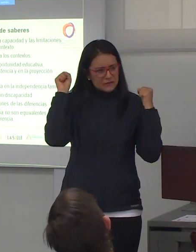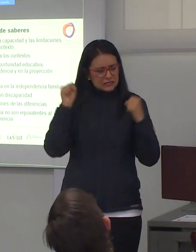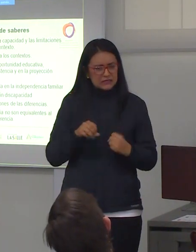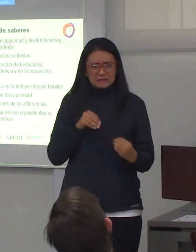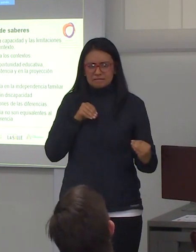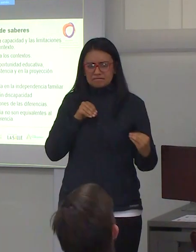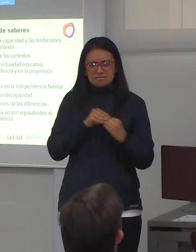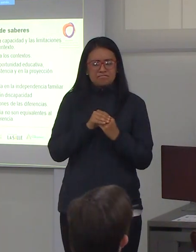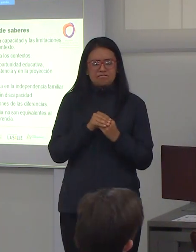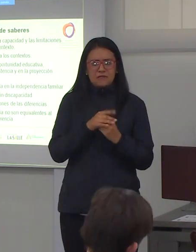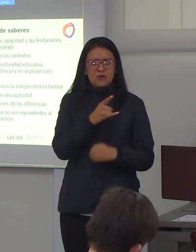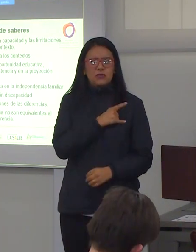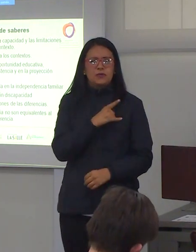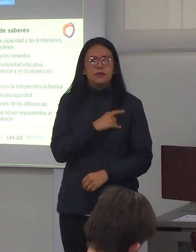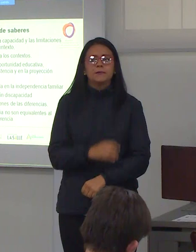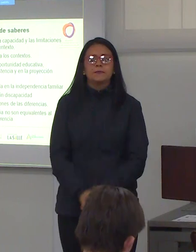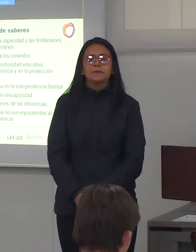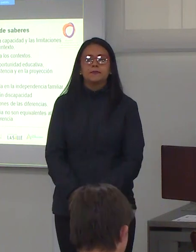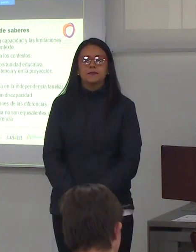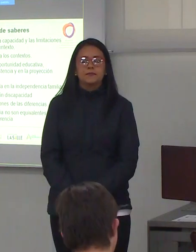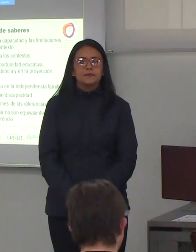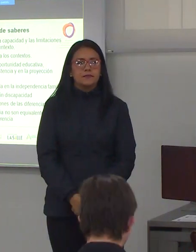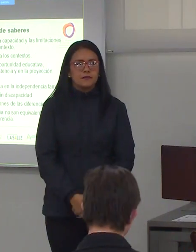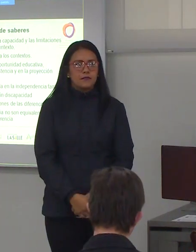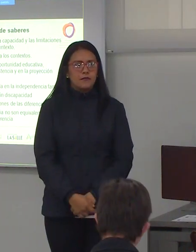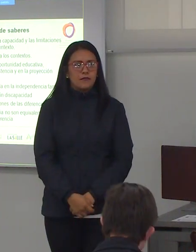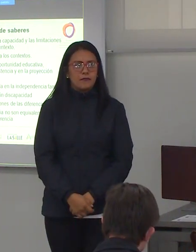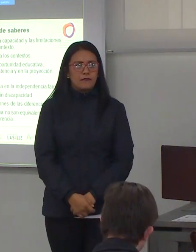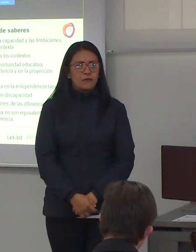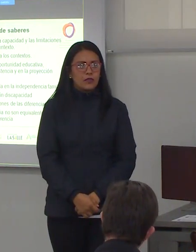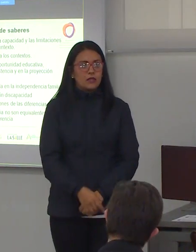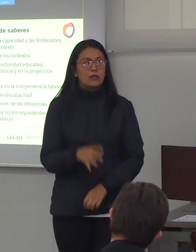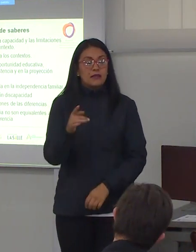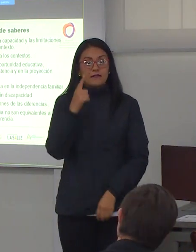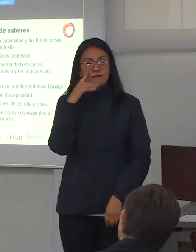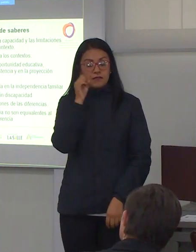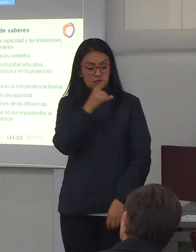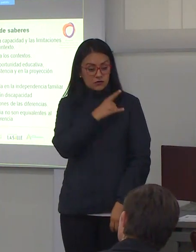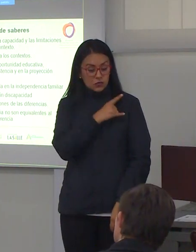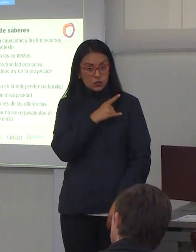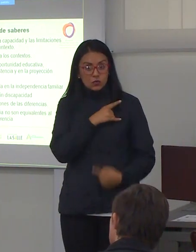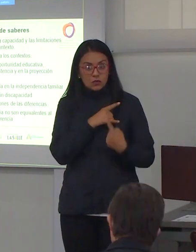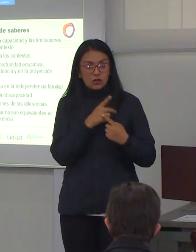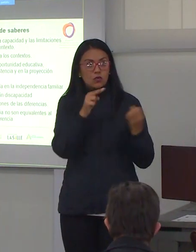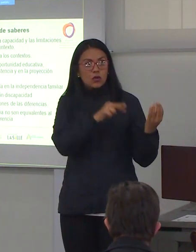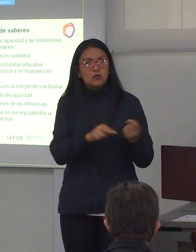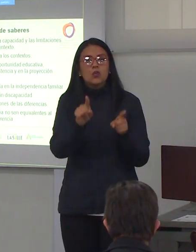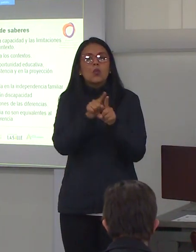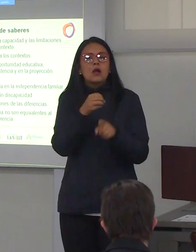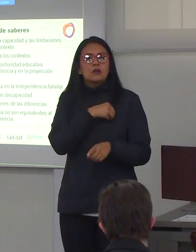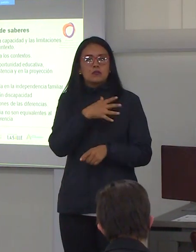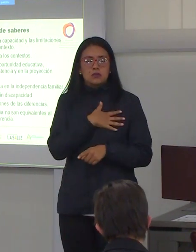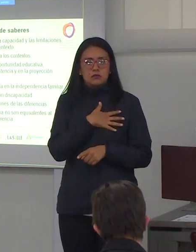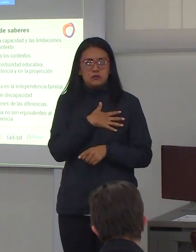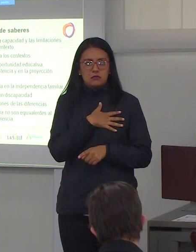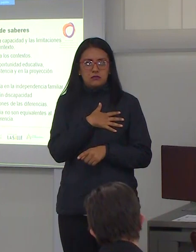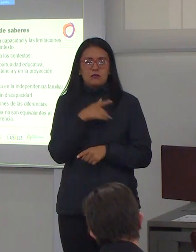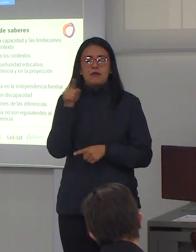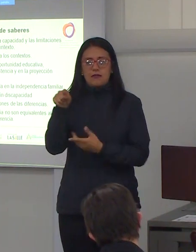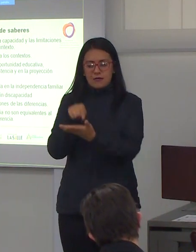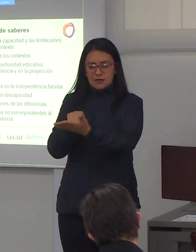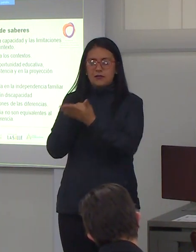adaptación en educación superior ven la educación como una oportunidad de hecho ellos lo